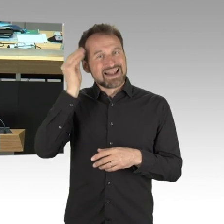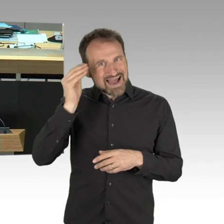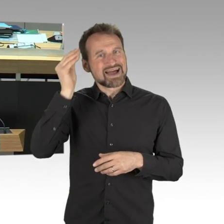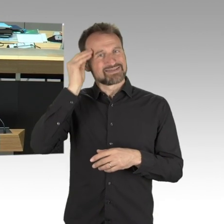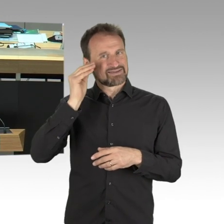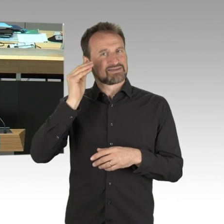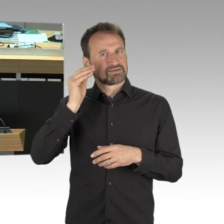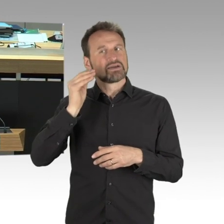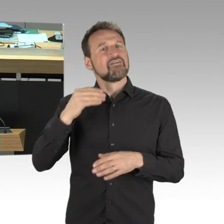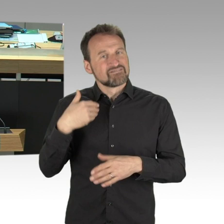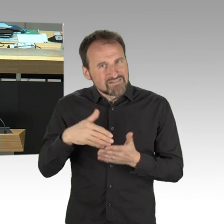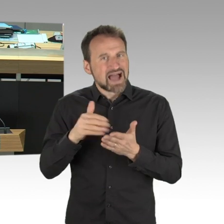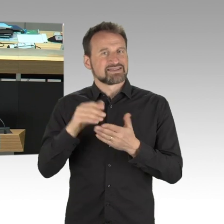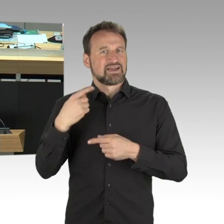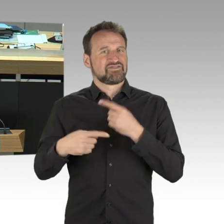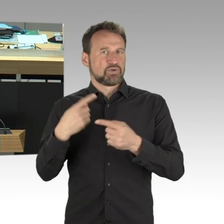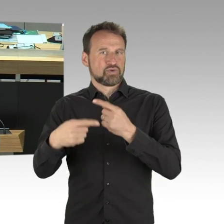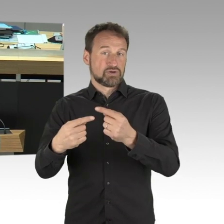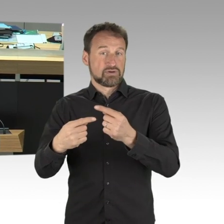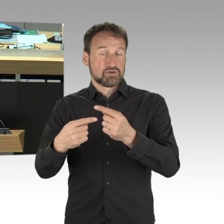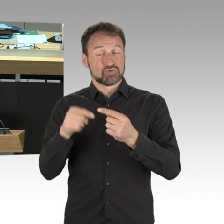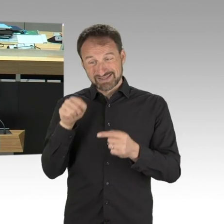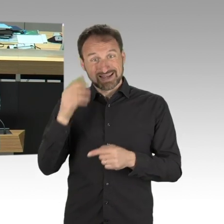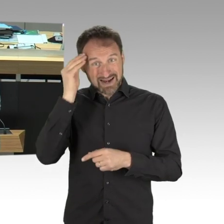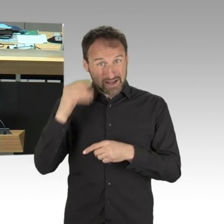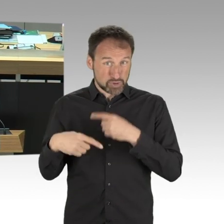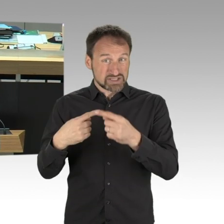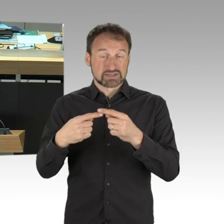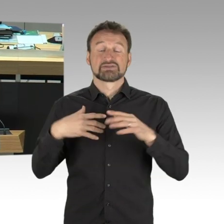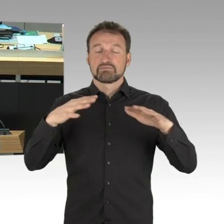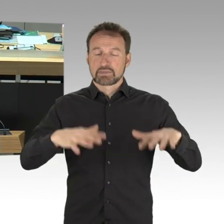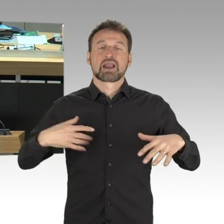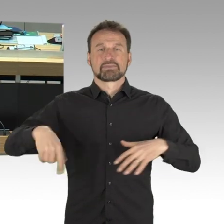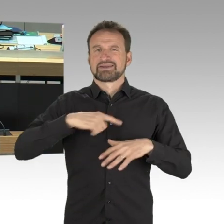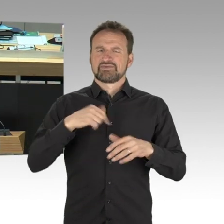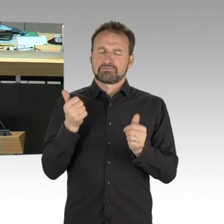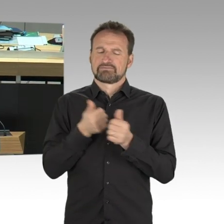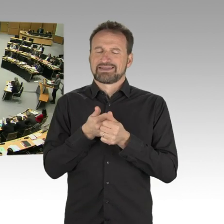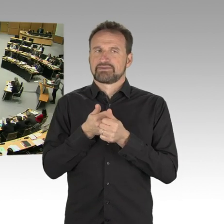diesen Lernprozess werden wir ganz sicher auch parlamentarisch begleiten, da können Sie sehr, sehr sicher sein.